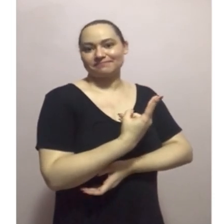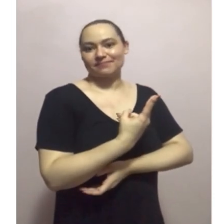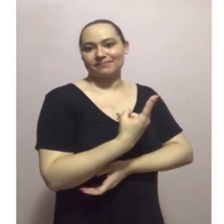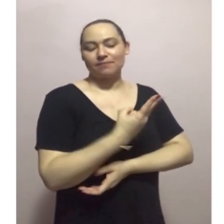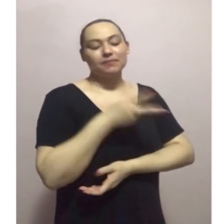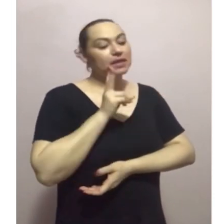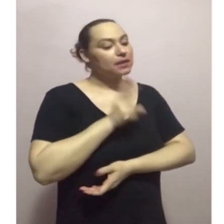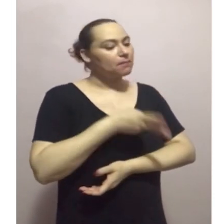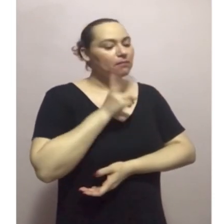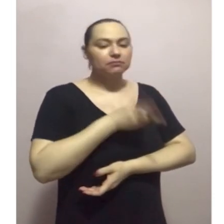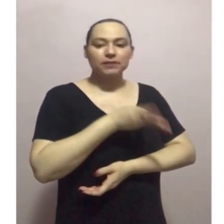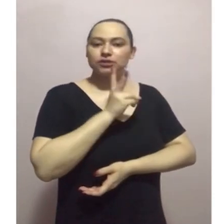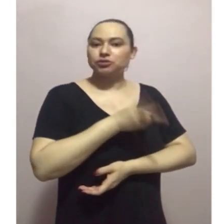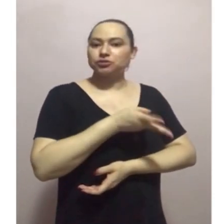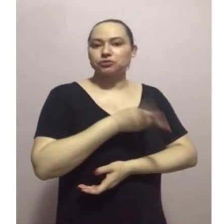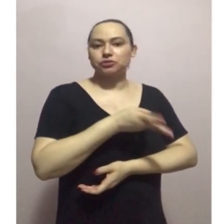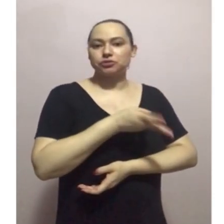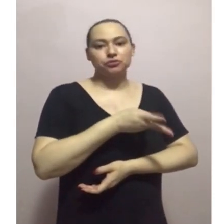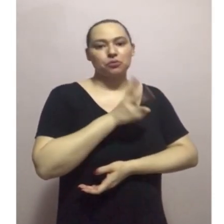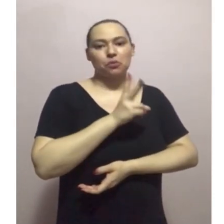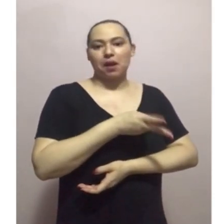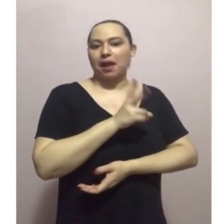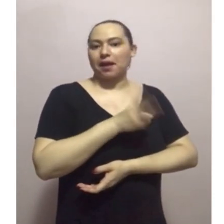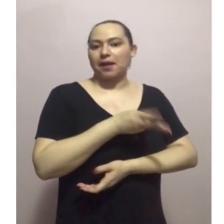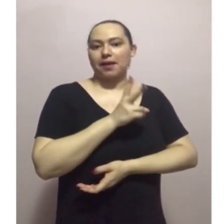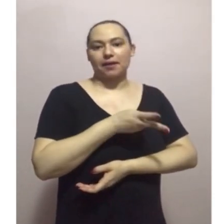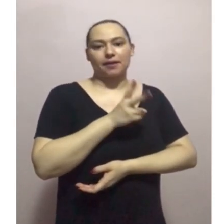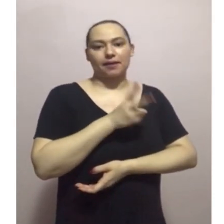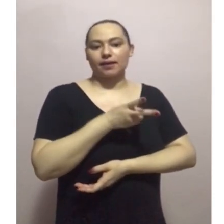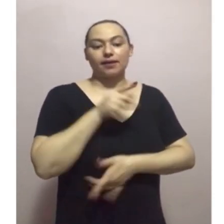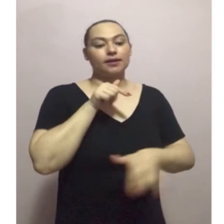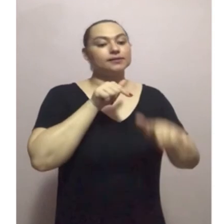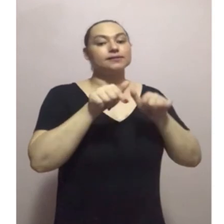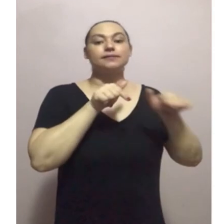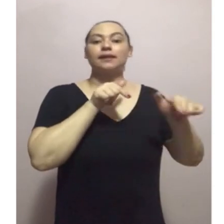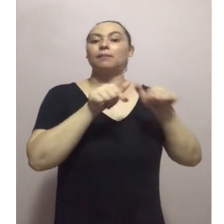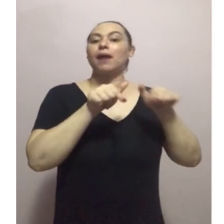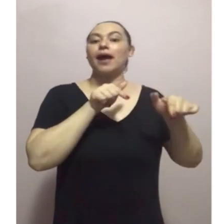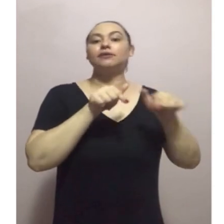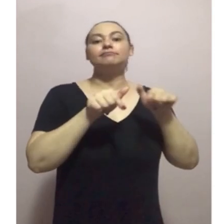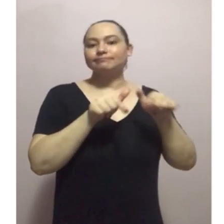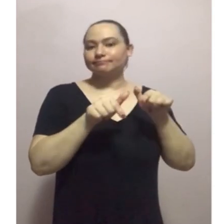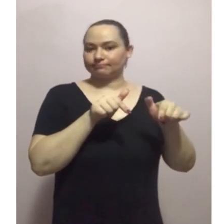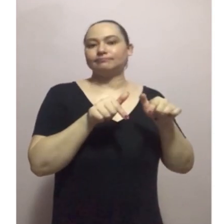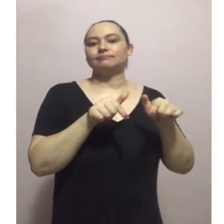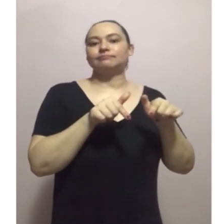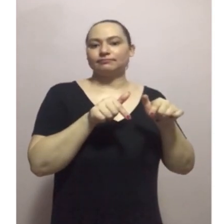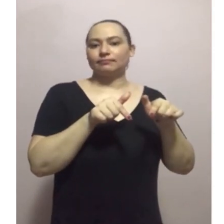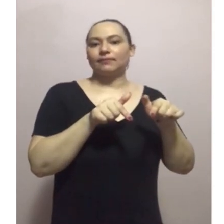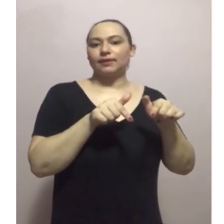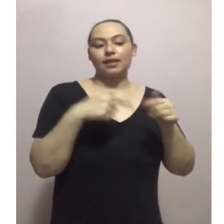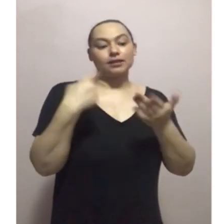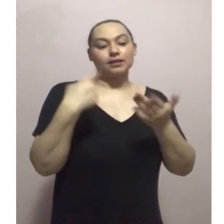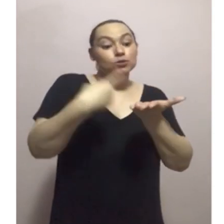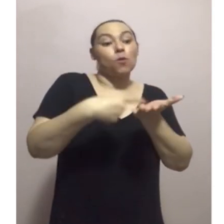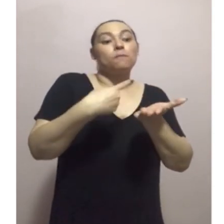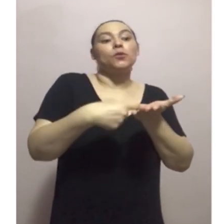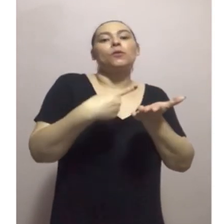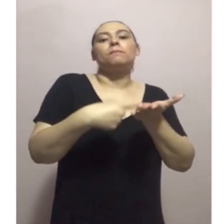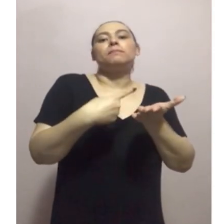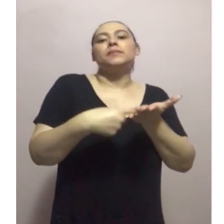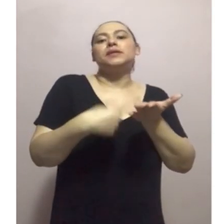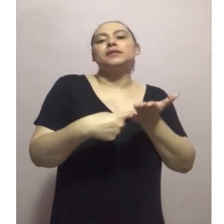move a gente para continuar, né, nessa tarefa de fazer o que a gente faz.